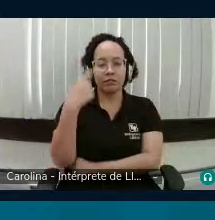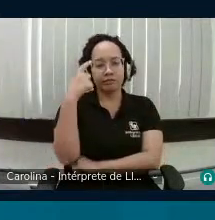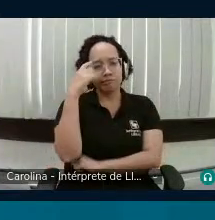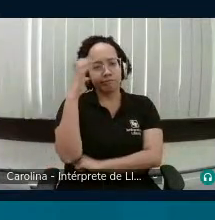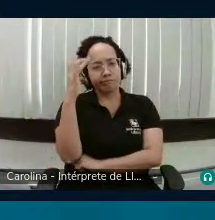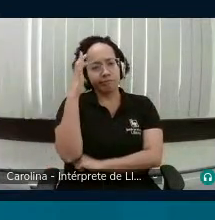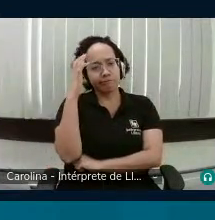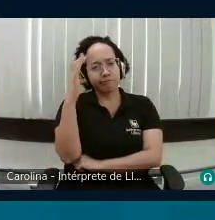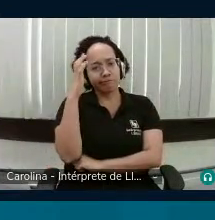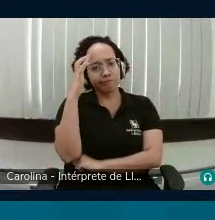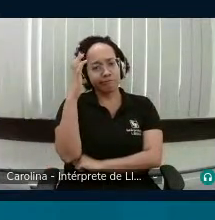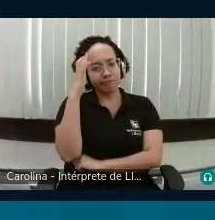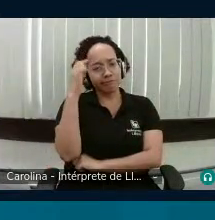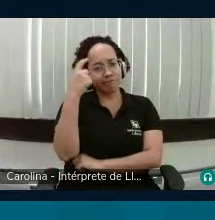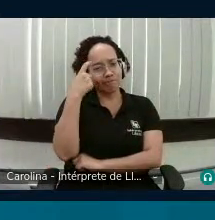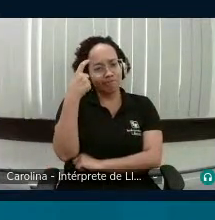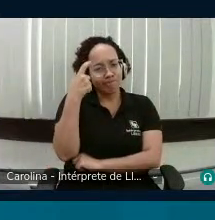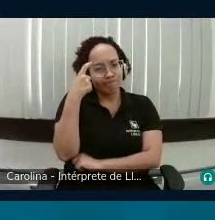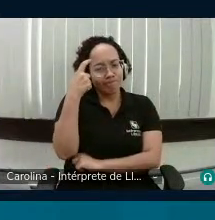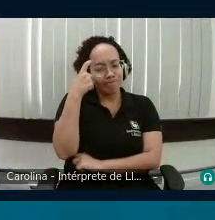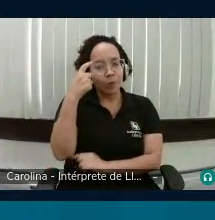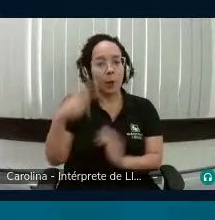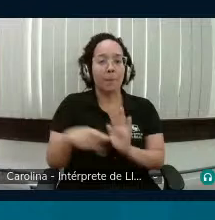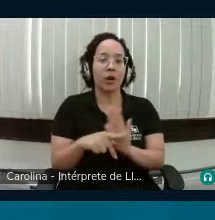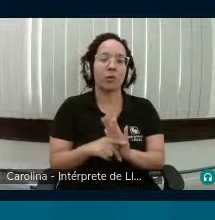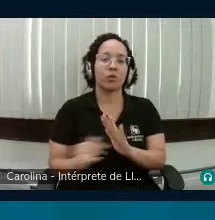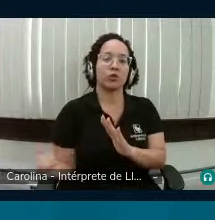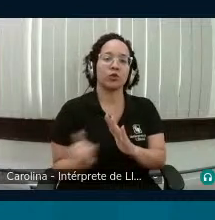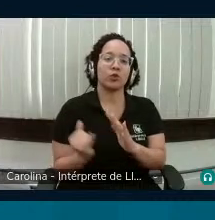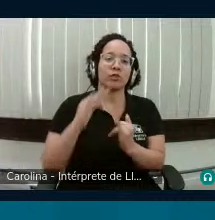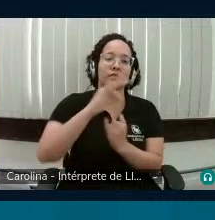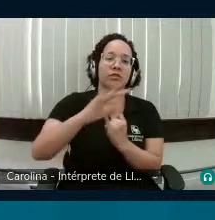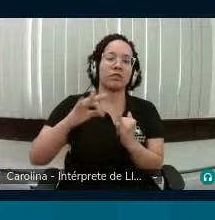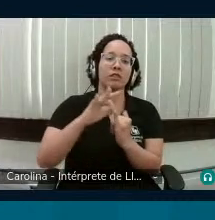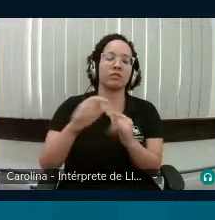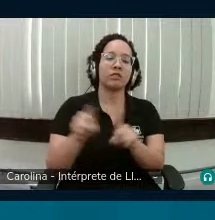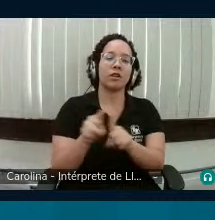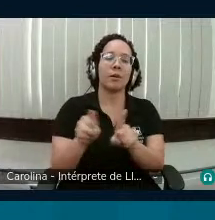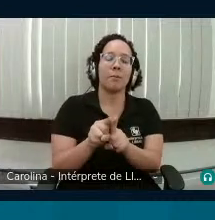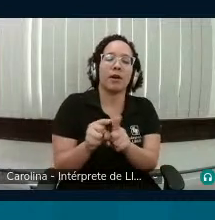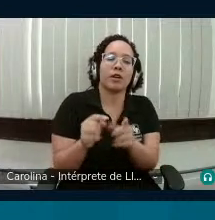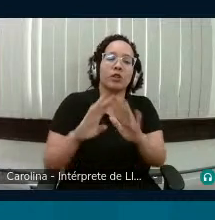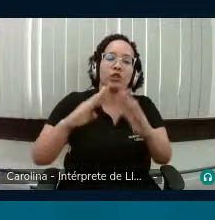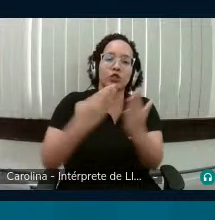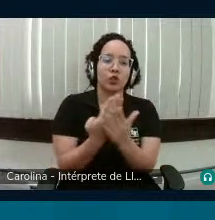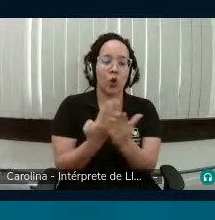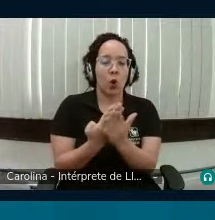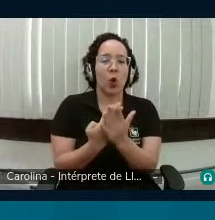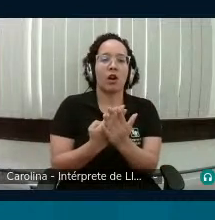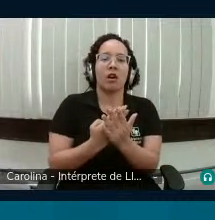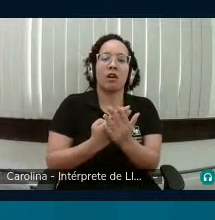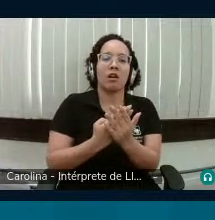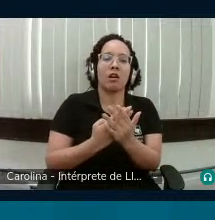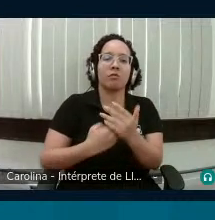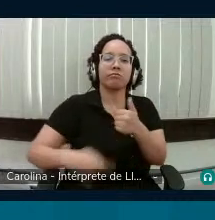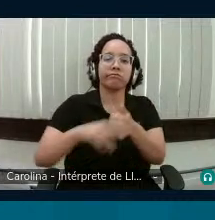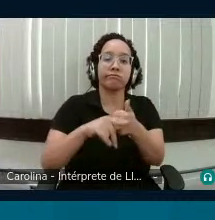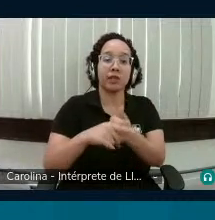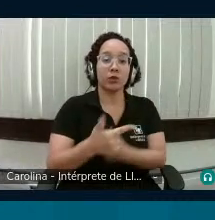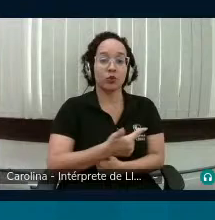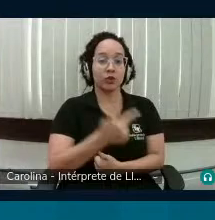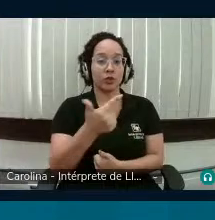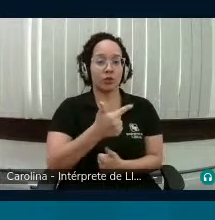que nós, dos institutos federais, né, do Pedro II e dos Cefetes, né, que é oferecer aos